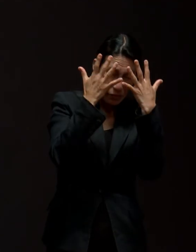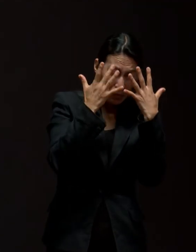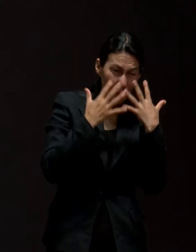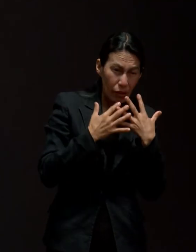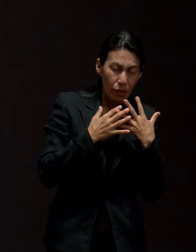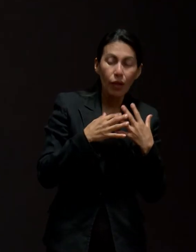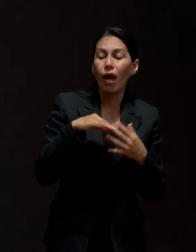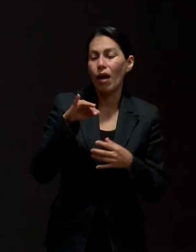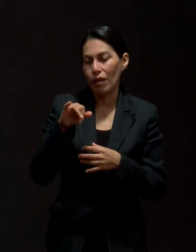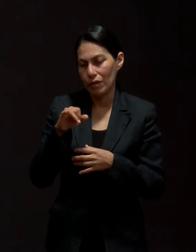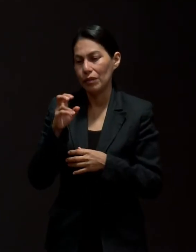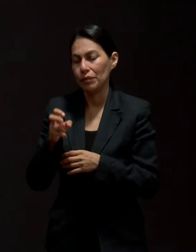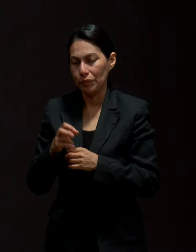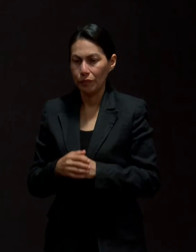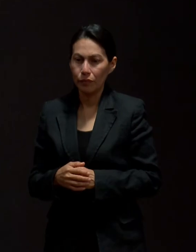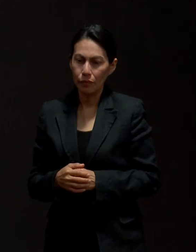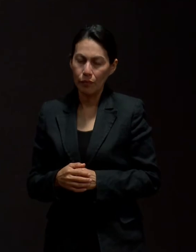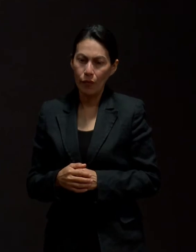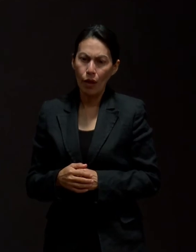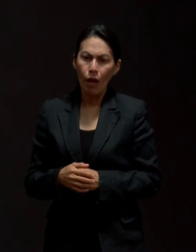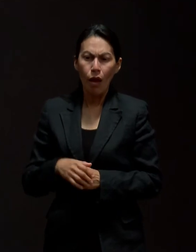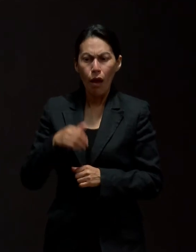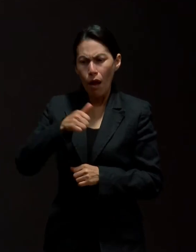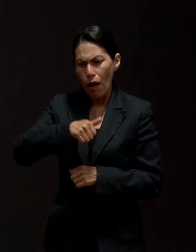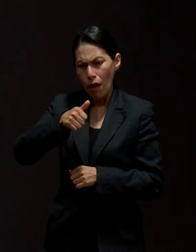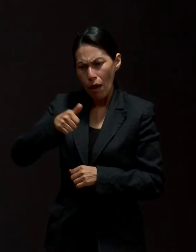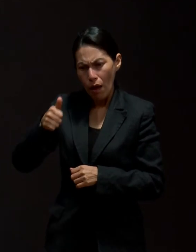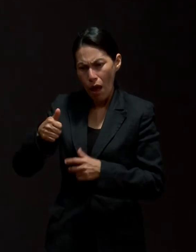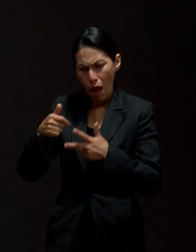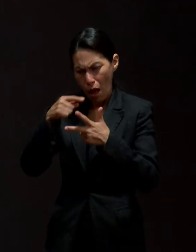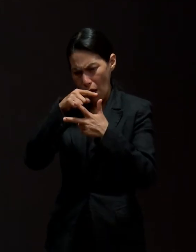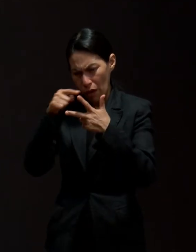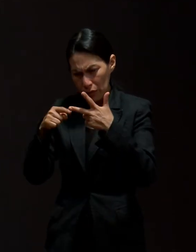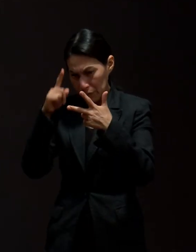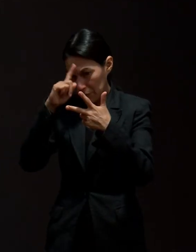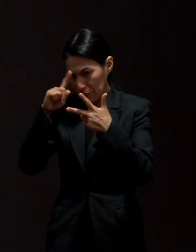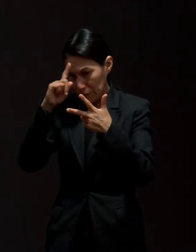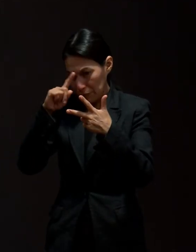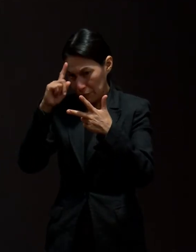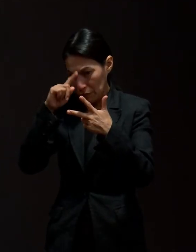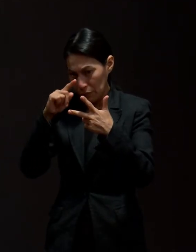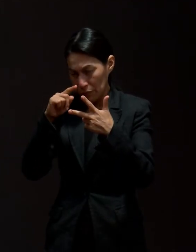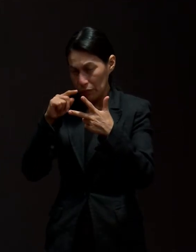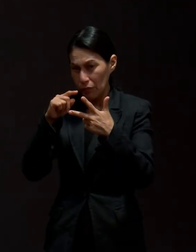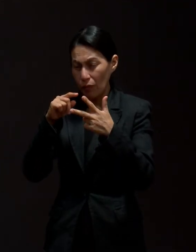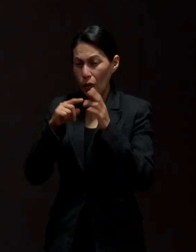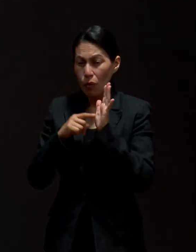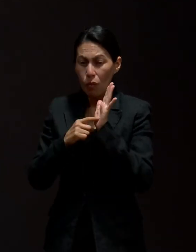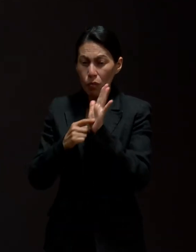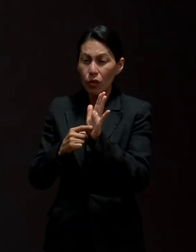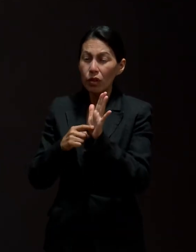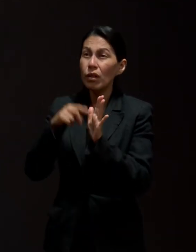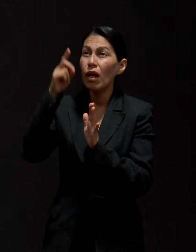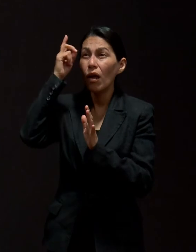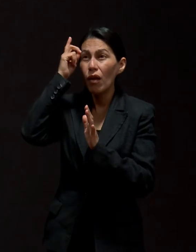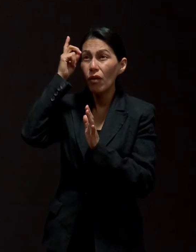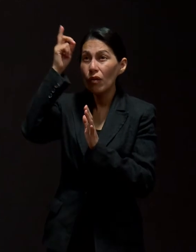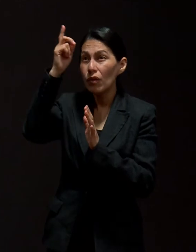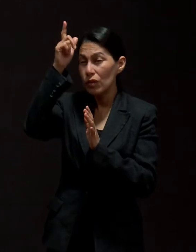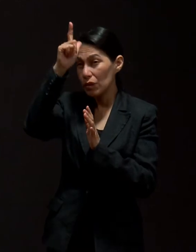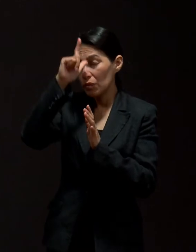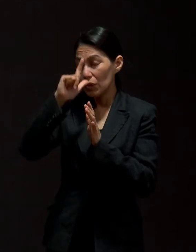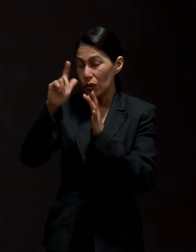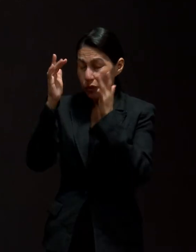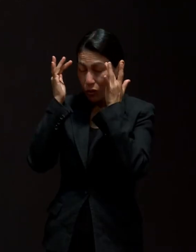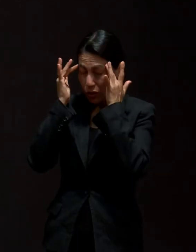en nosotros. Qué maravilloso. Cada una de esas leyes de la salud es una